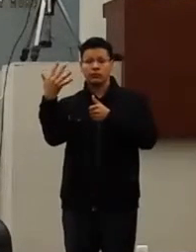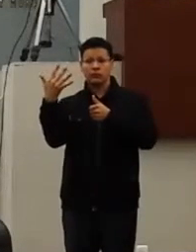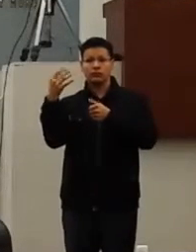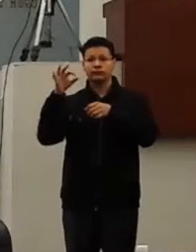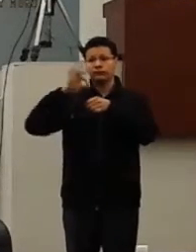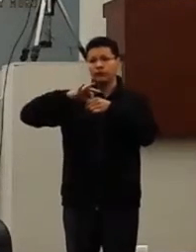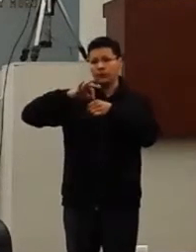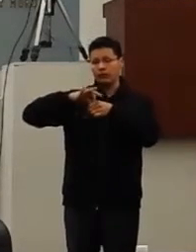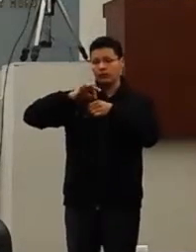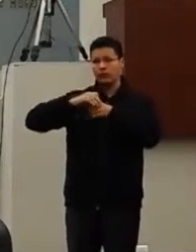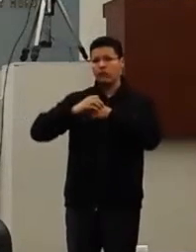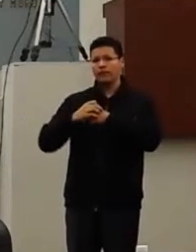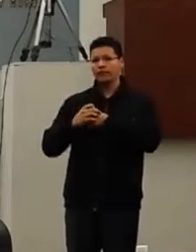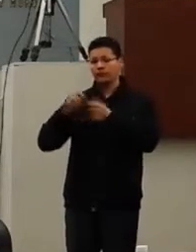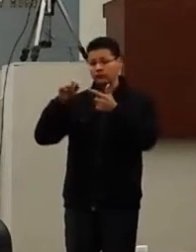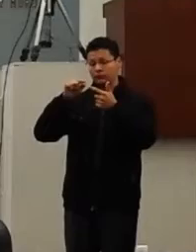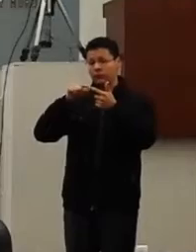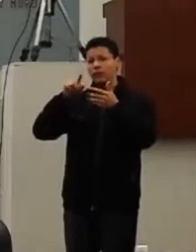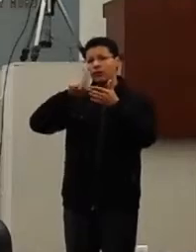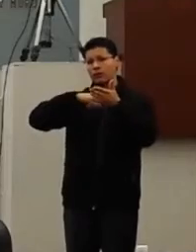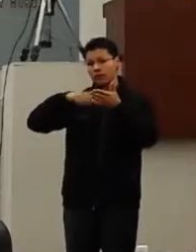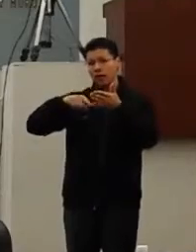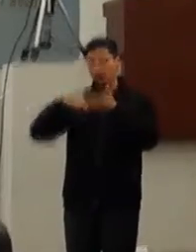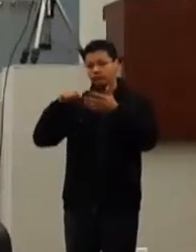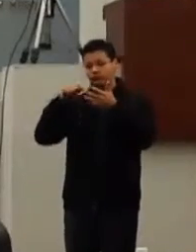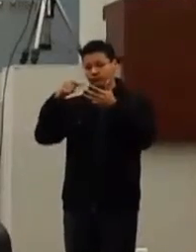y los motores